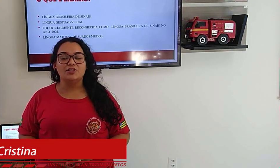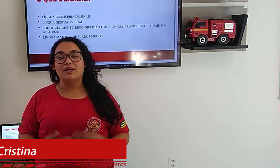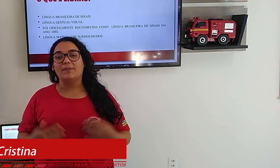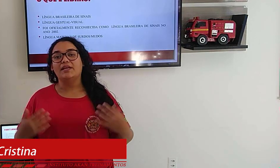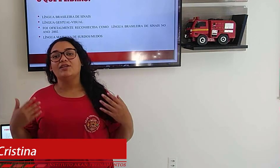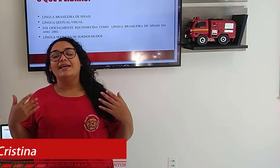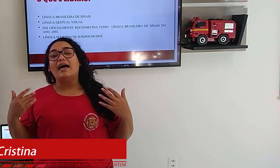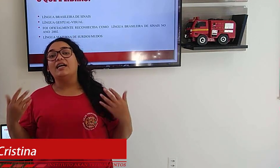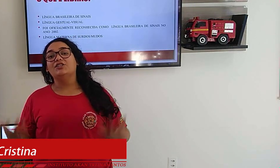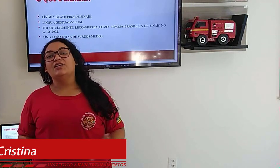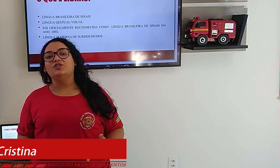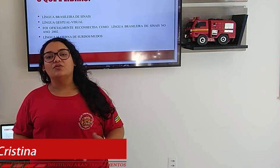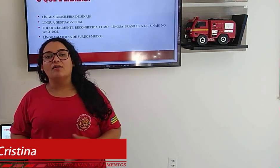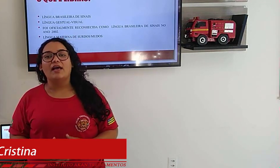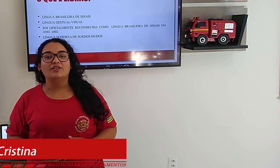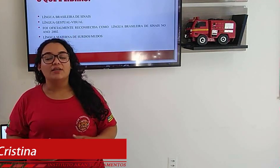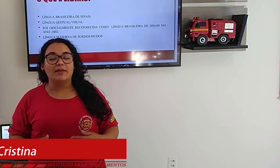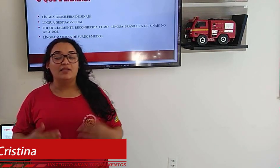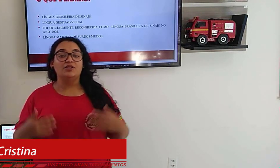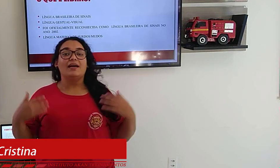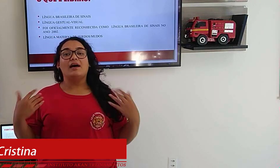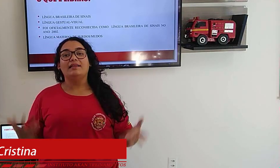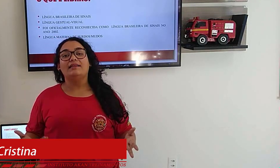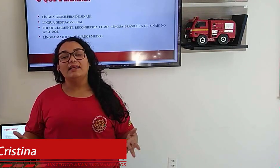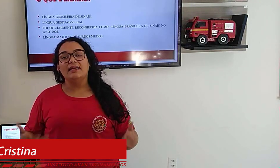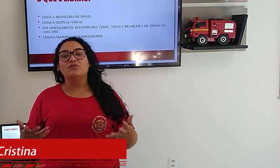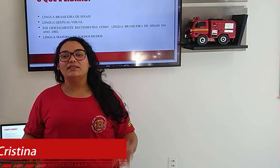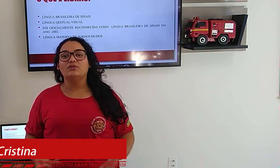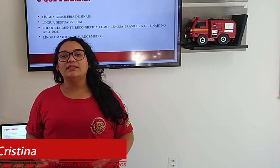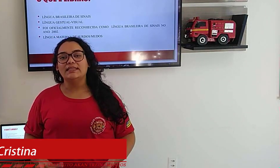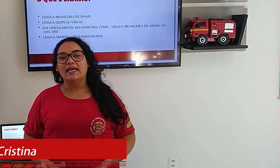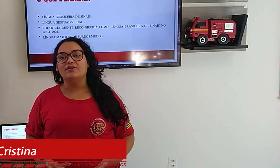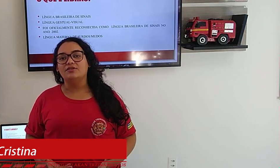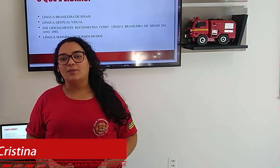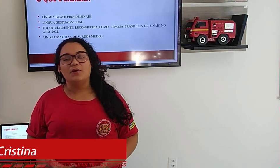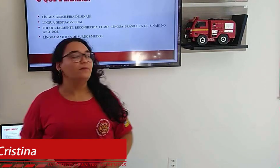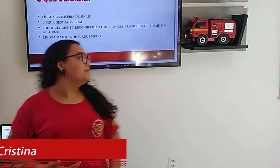gente aprende a gesticular, a gente aprende a entender os sinais, tá bom?